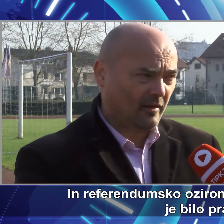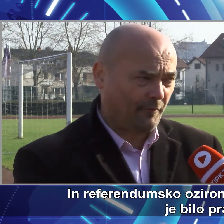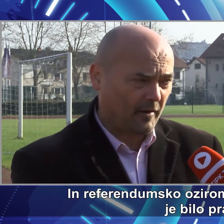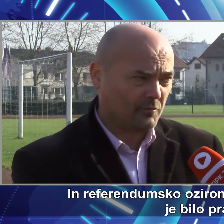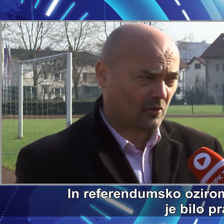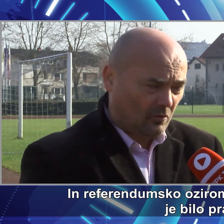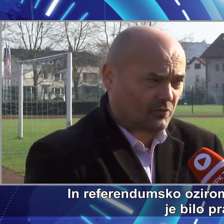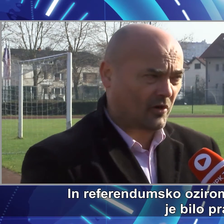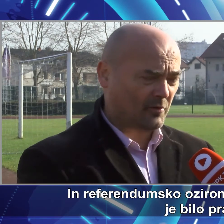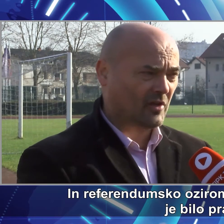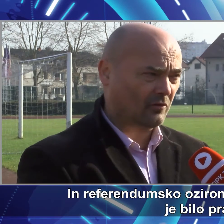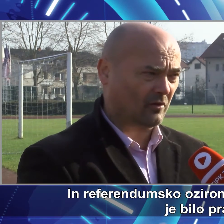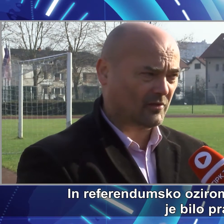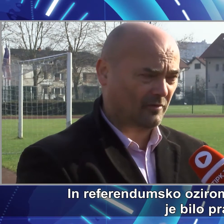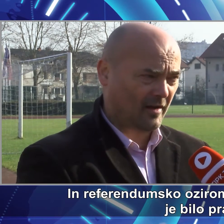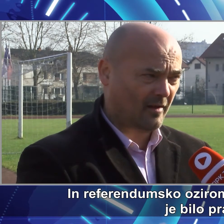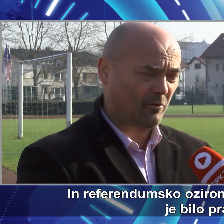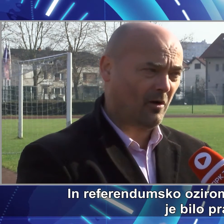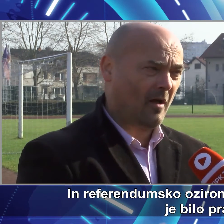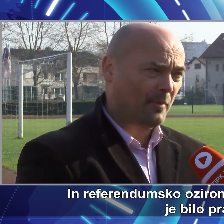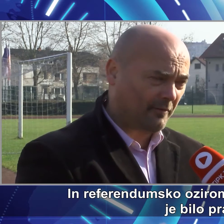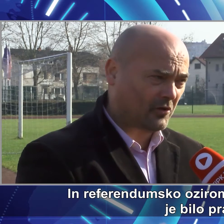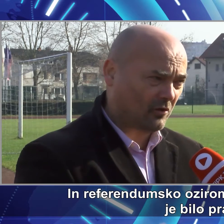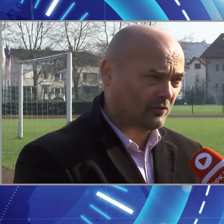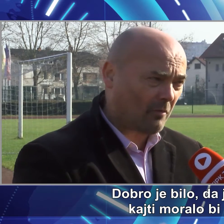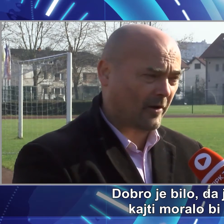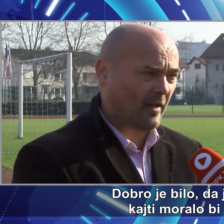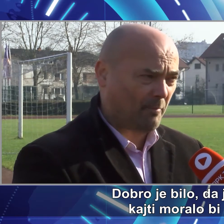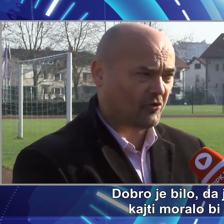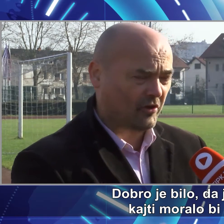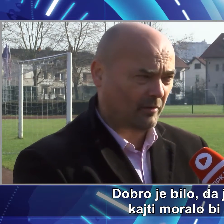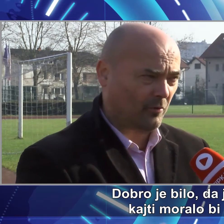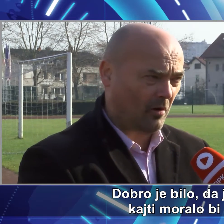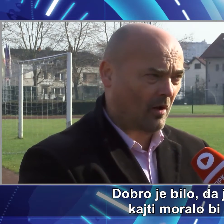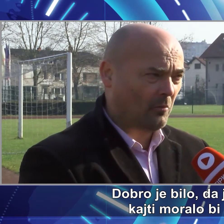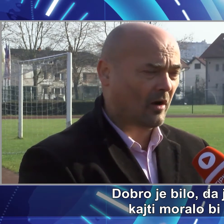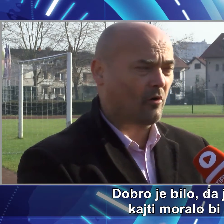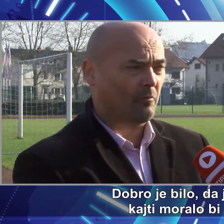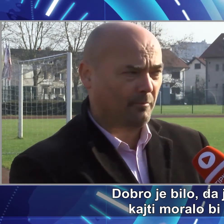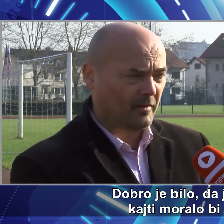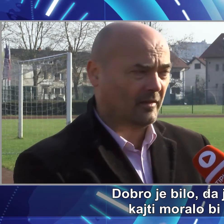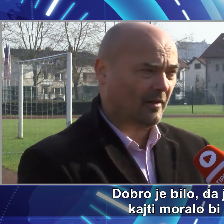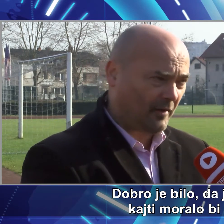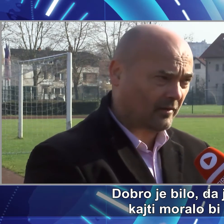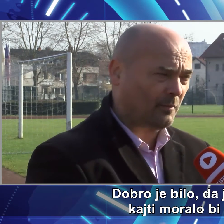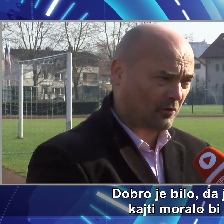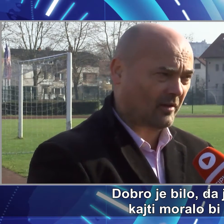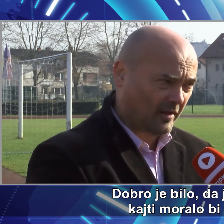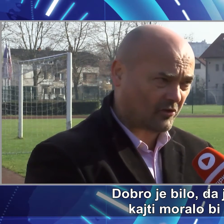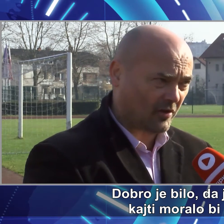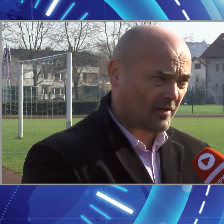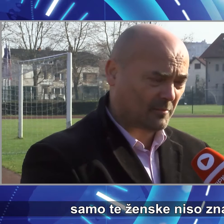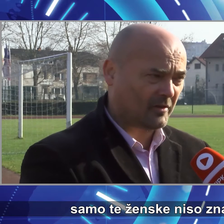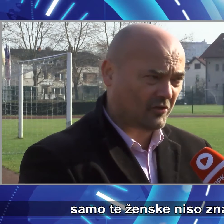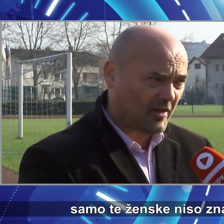In referendumsko oziroma ustavno glasovanje je bilo pravično. Dobro je, da je 5-4 bilo. Moralo bi biti